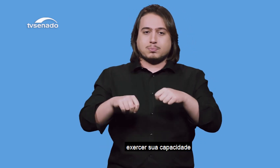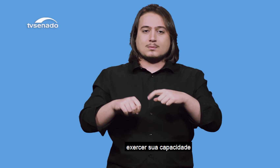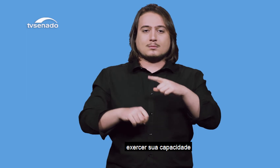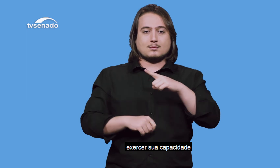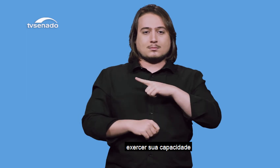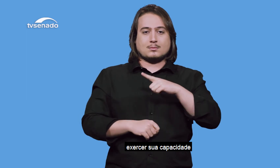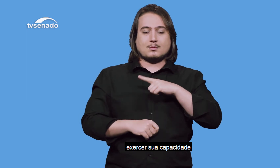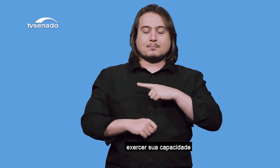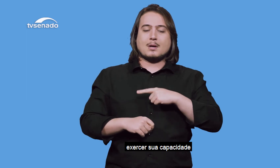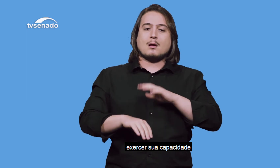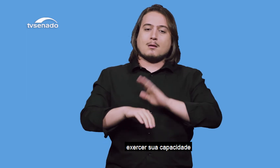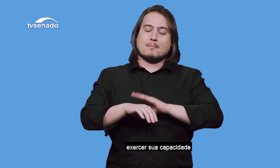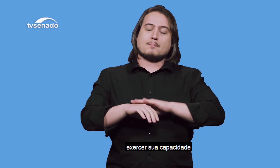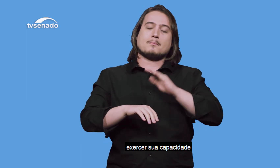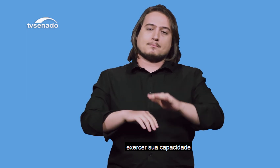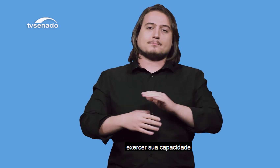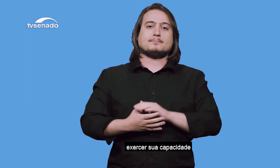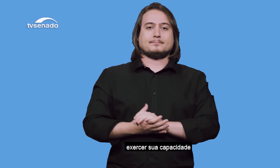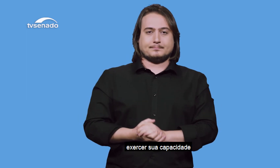sua capacidade